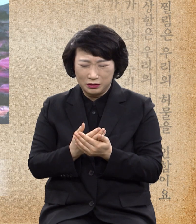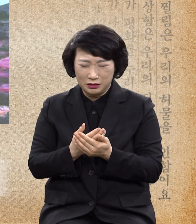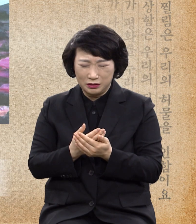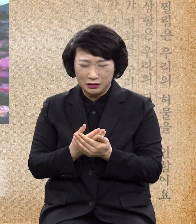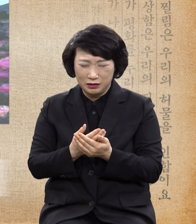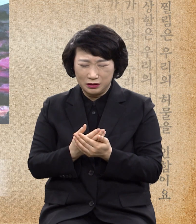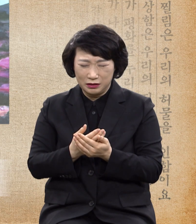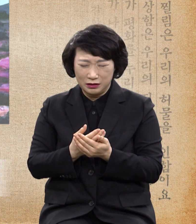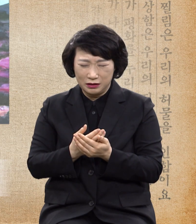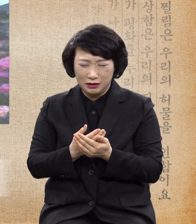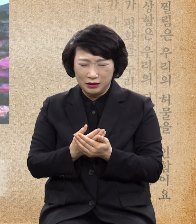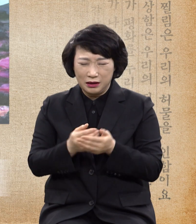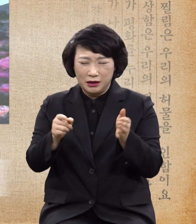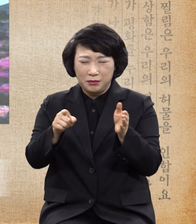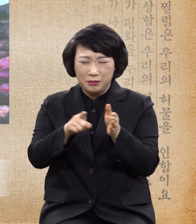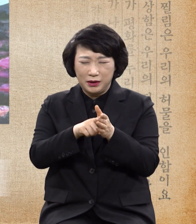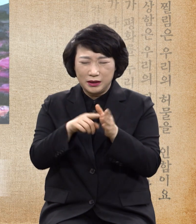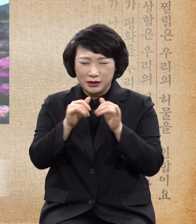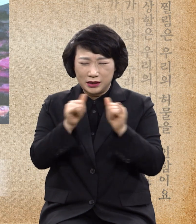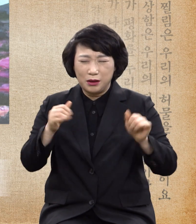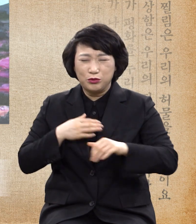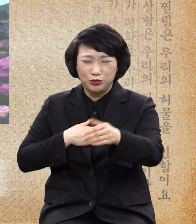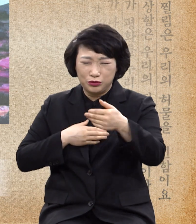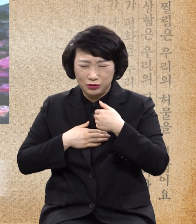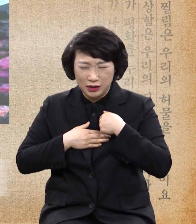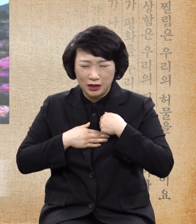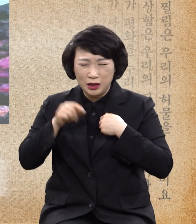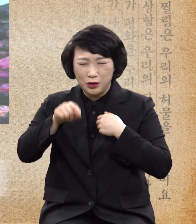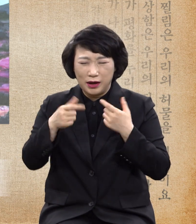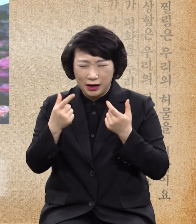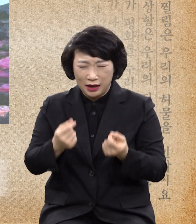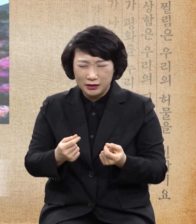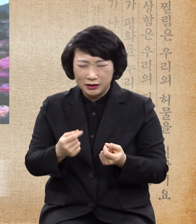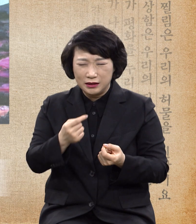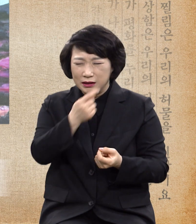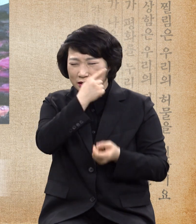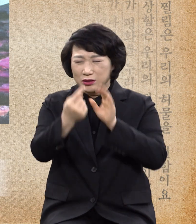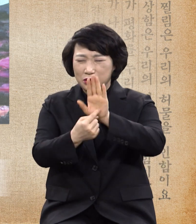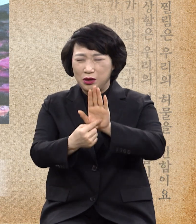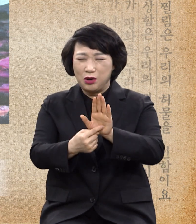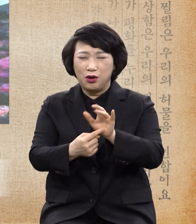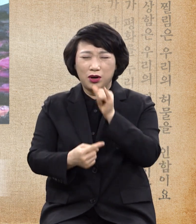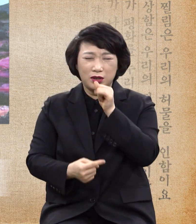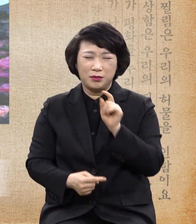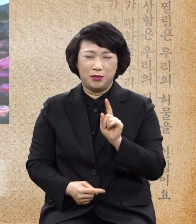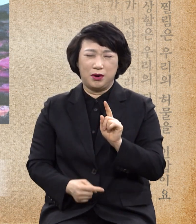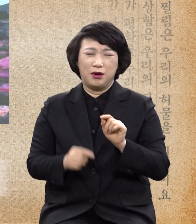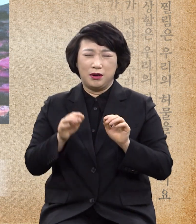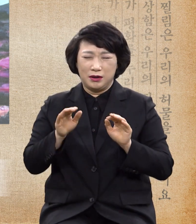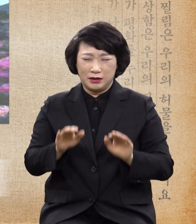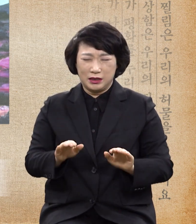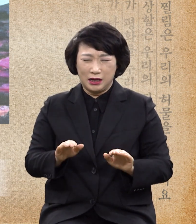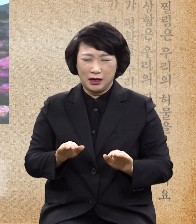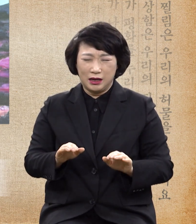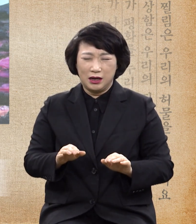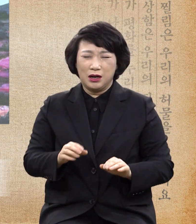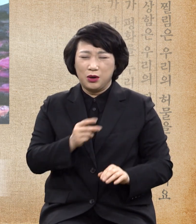믿는 자들에게는 이런 표적이 따르리니 곧 저희가